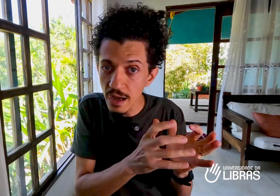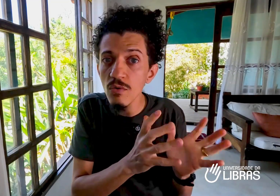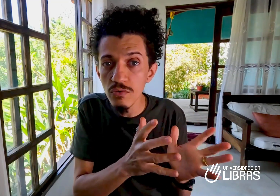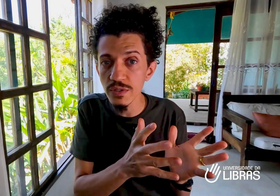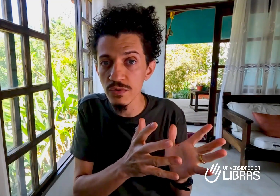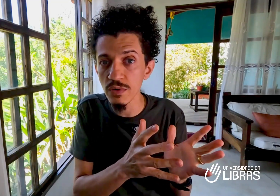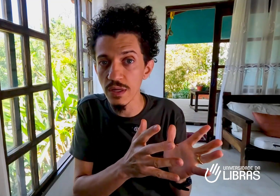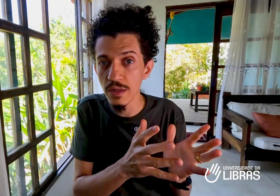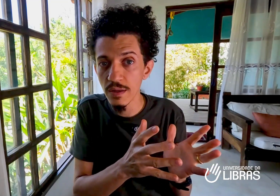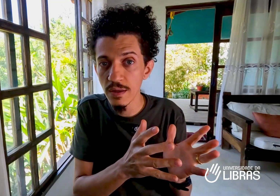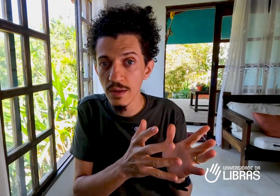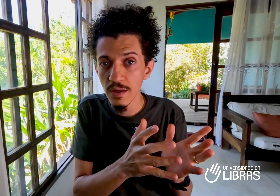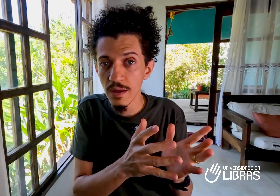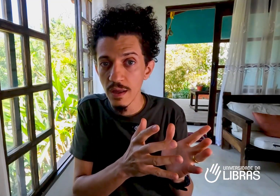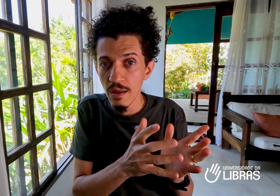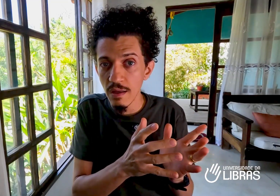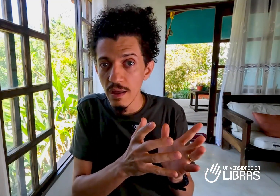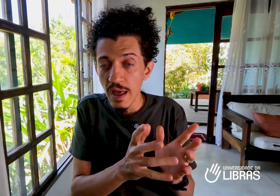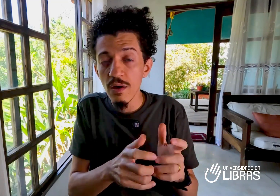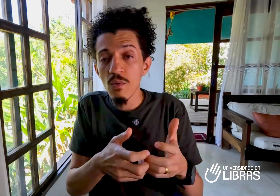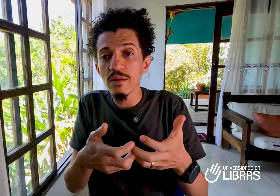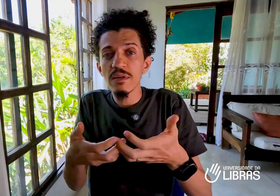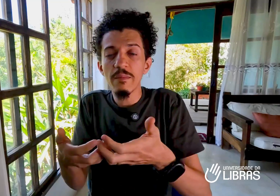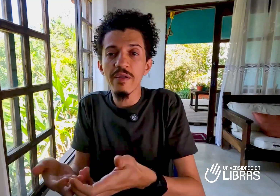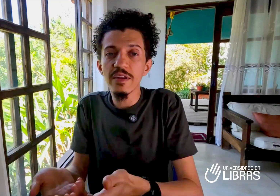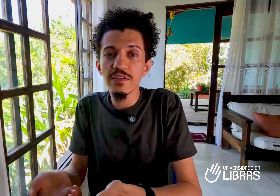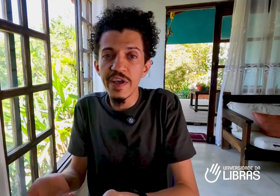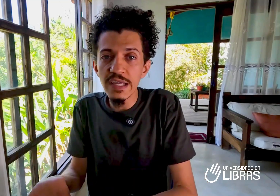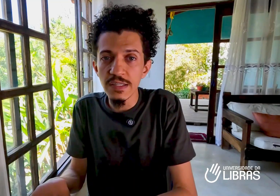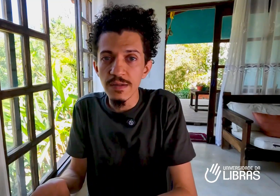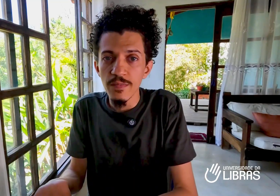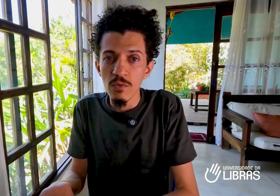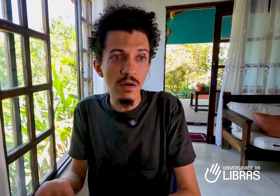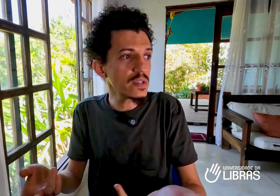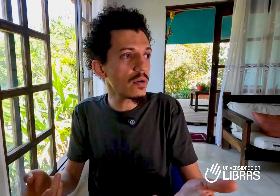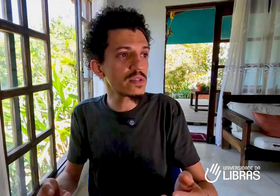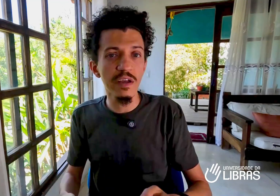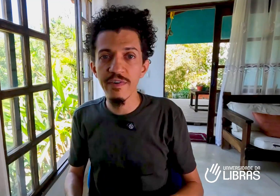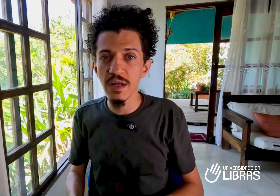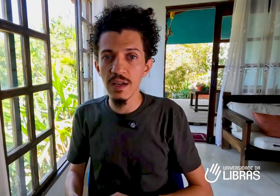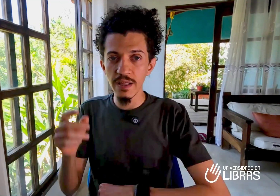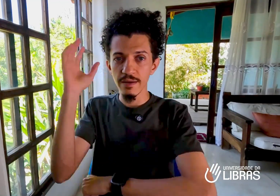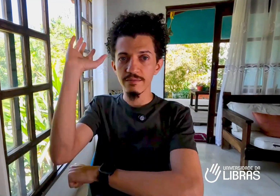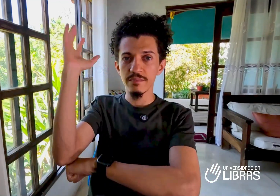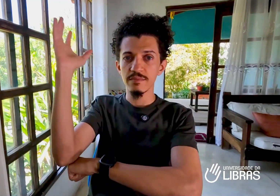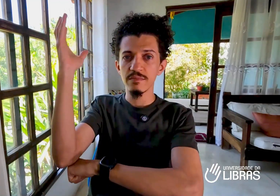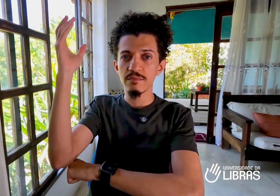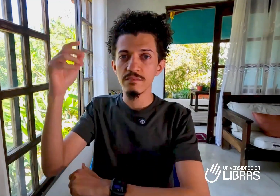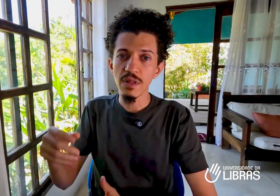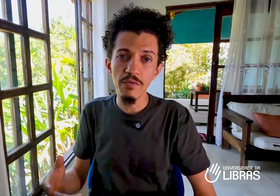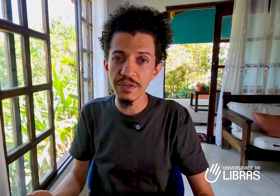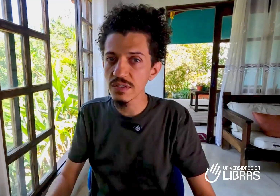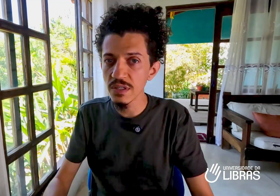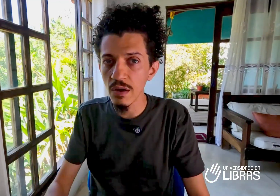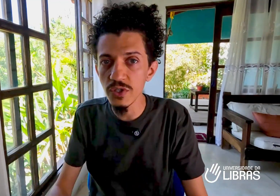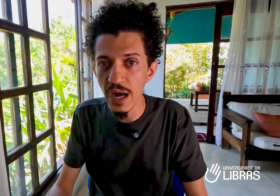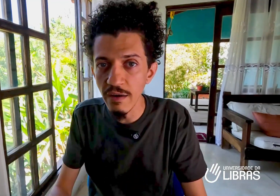cultura surda. Enquanto que na maioria das vezes, qual o sinal que você ia fazer ali? Talvez o sinal de árvore.